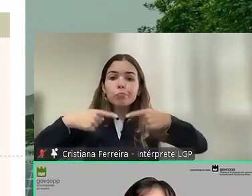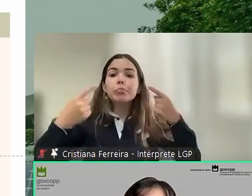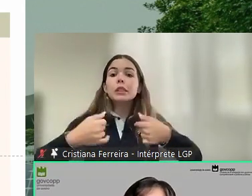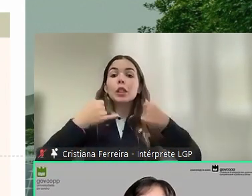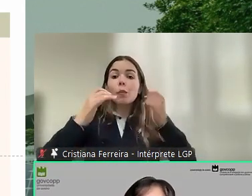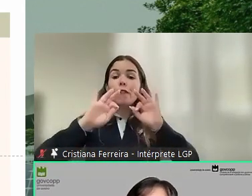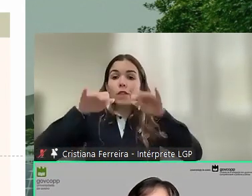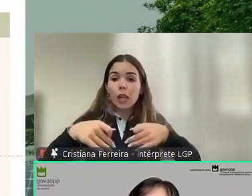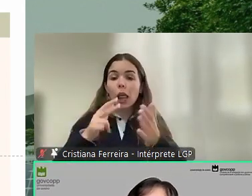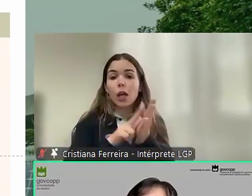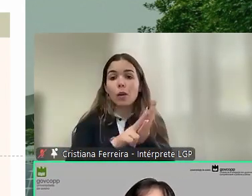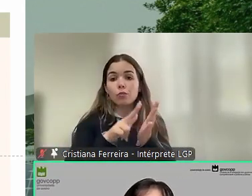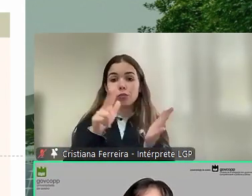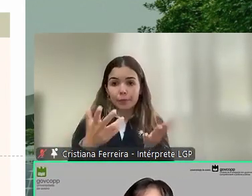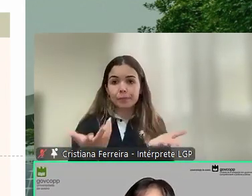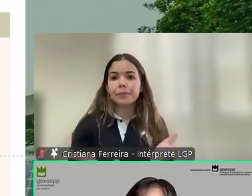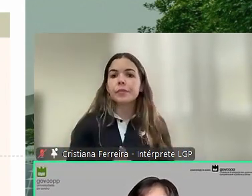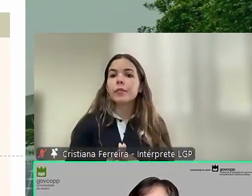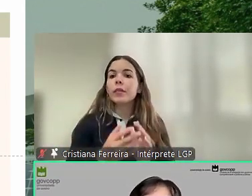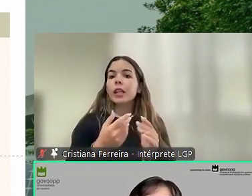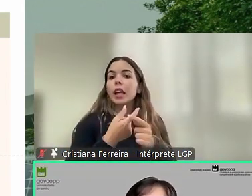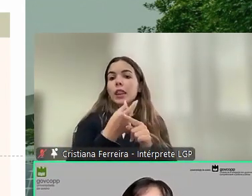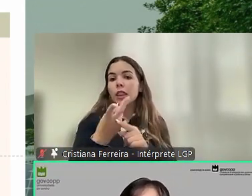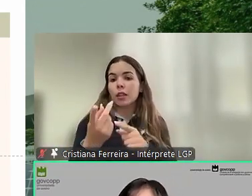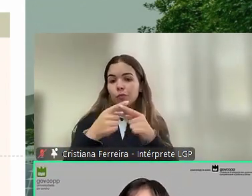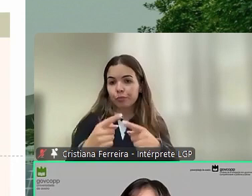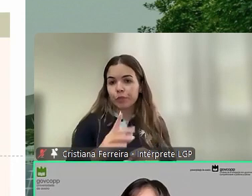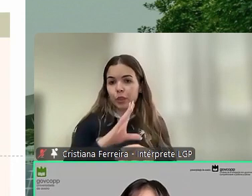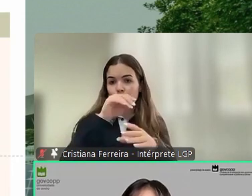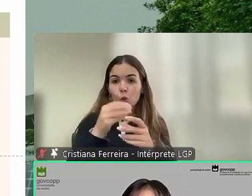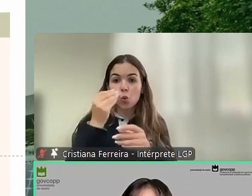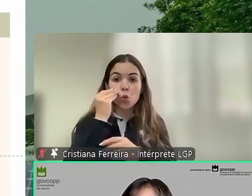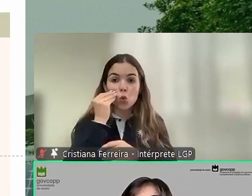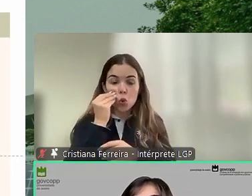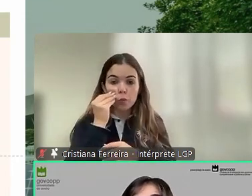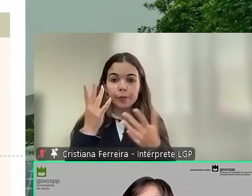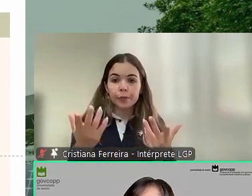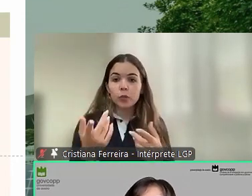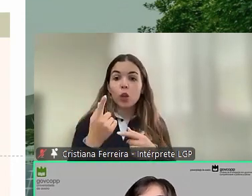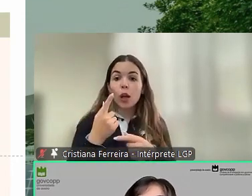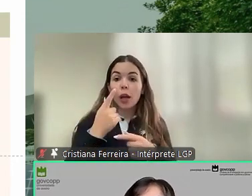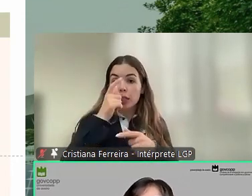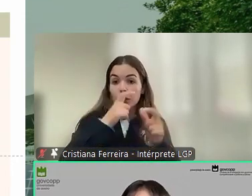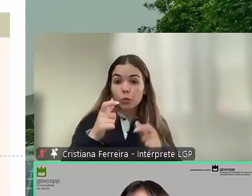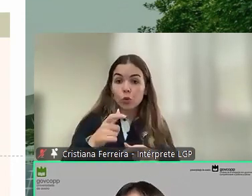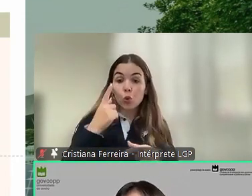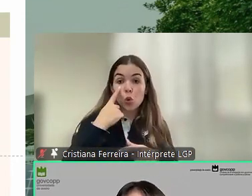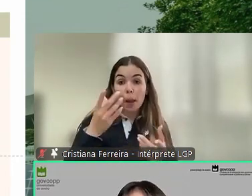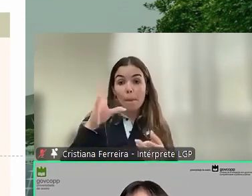que é aprovada, e como é que os diferentes atores são envolvidos. Penso que os atores mais conhecidos serão certamente o público.